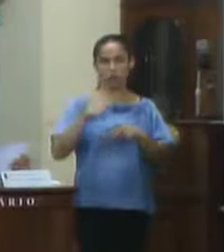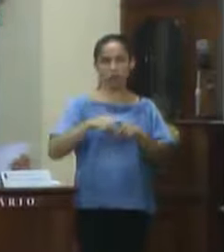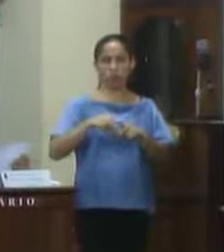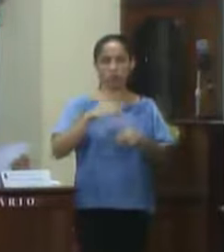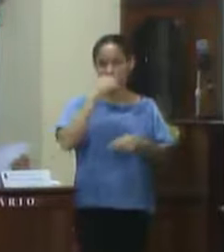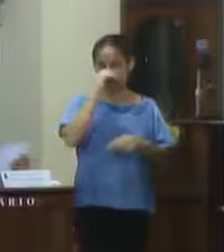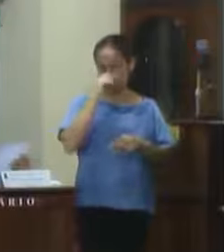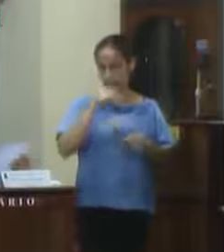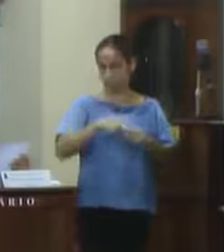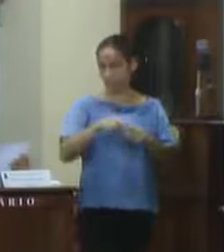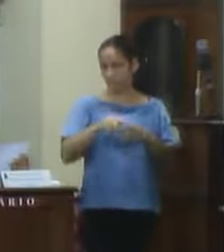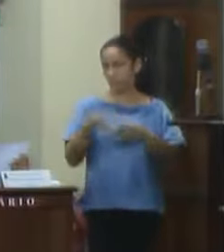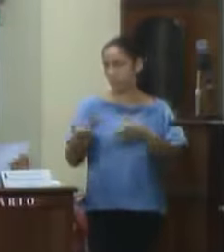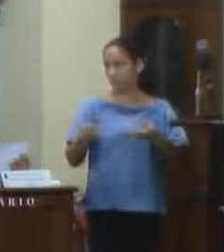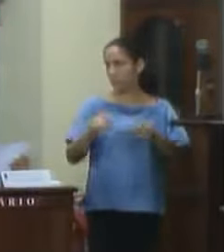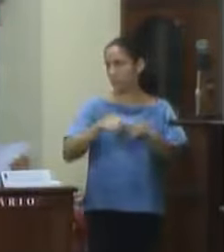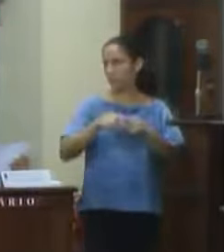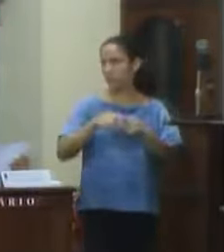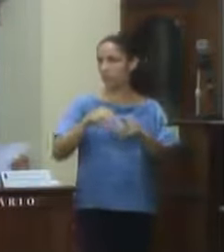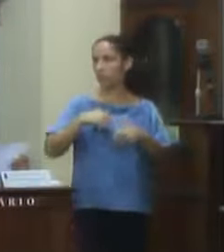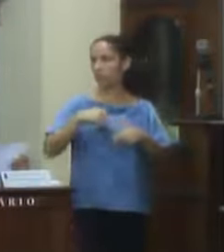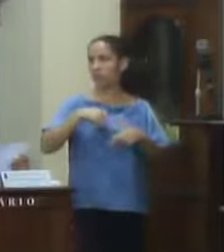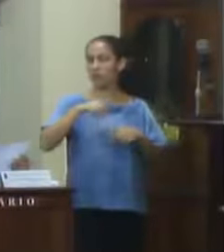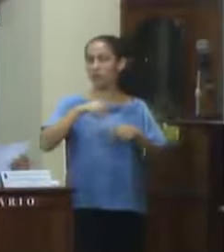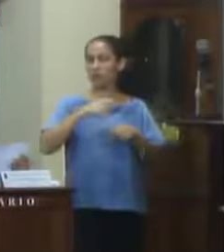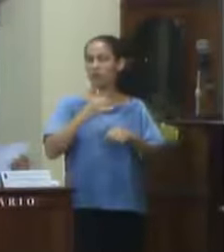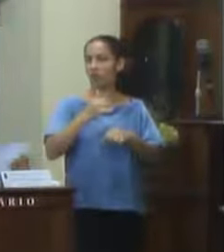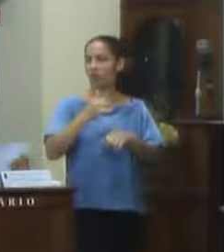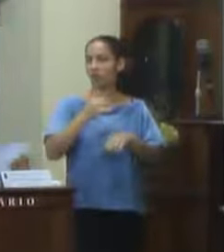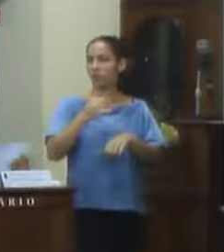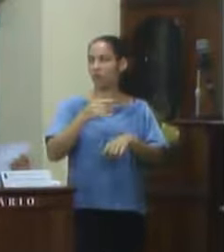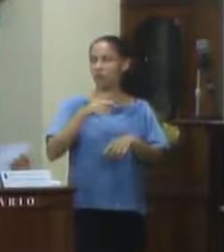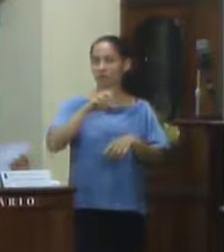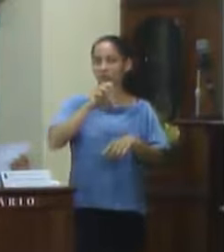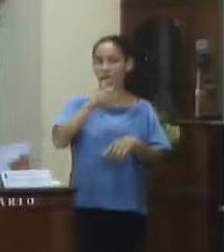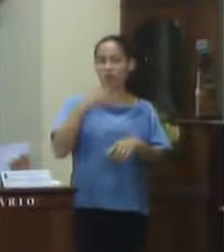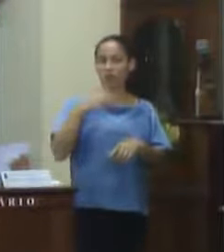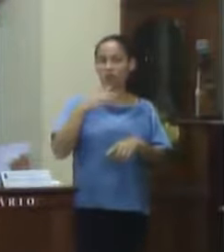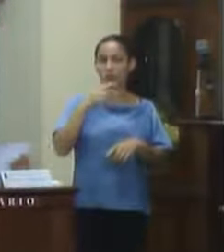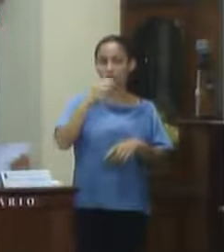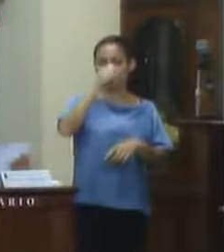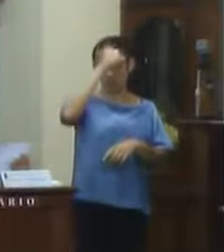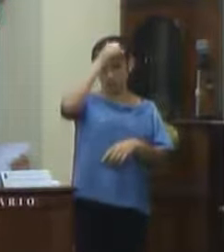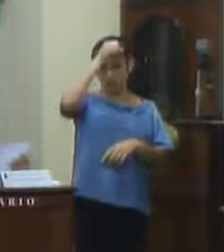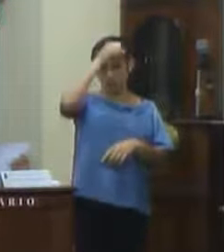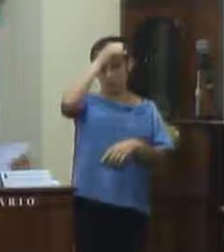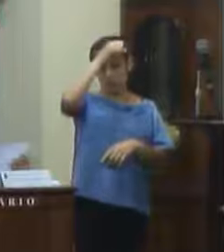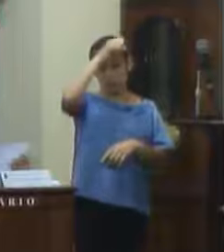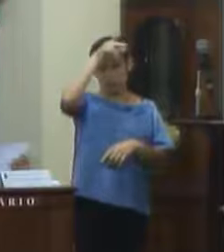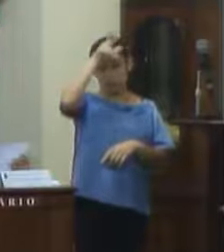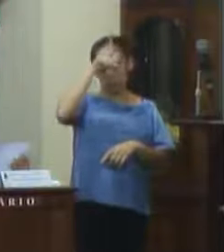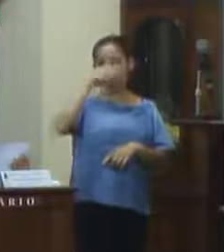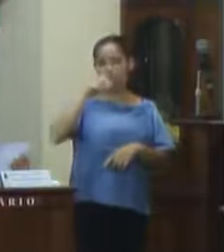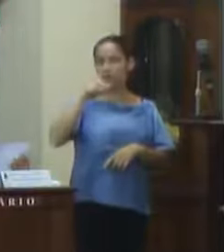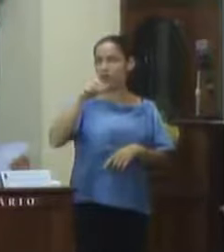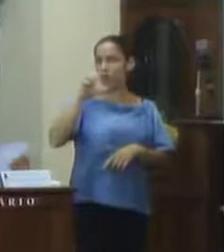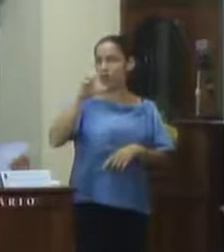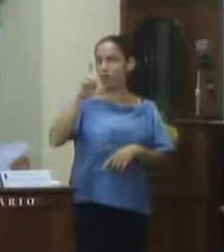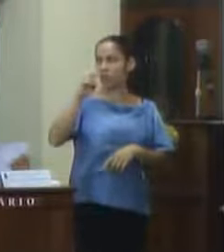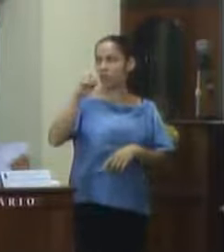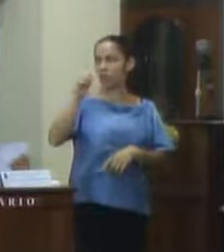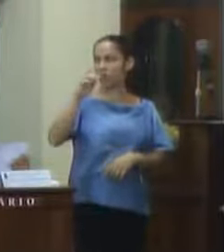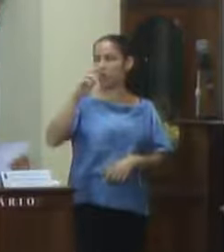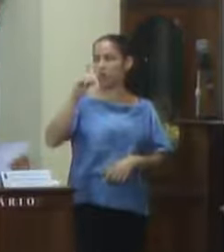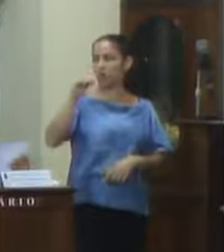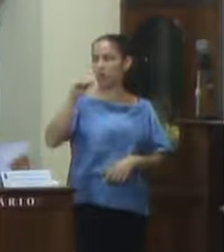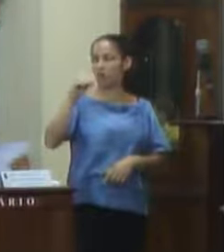Paraíba e região das Agulhas Negras, com a presença do ex-prefeito do Rio de Janeiro, Eduardo Paes, dia 10 de junho,